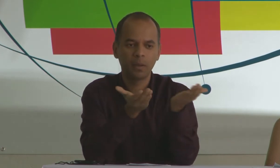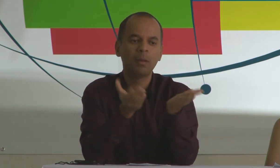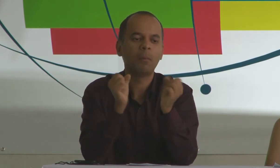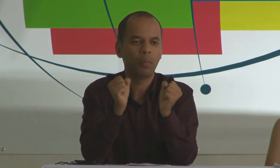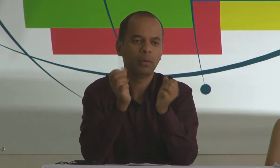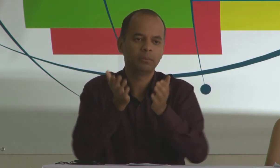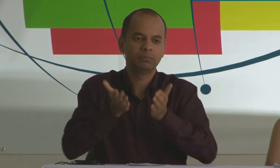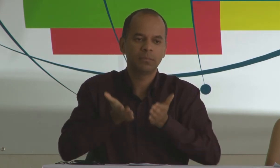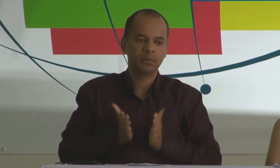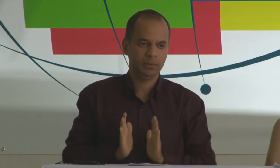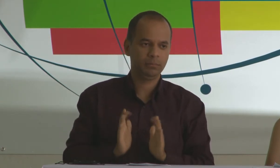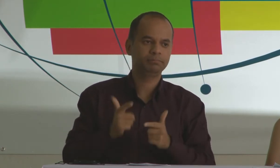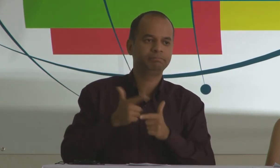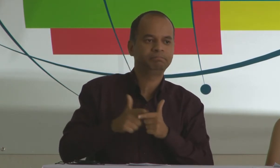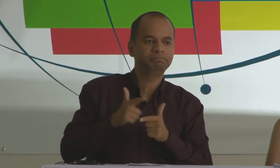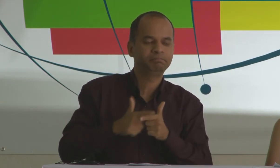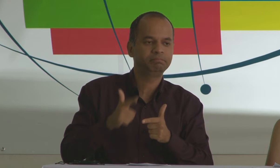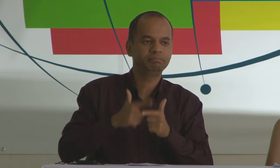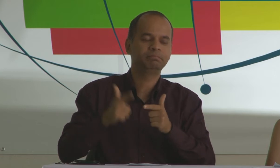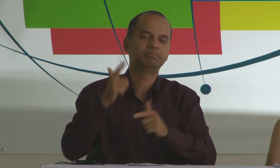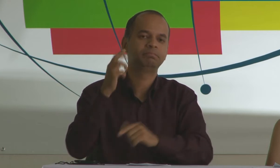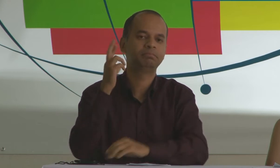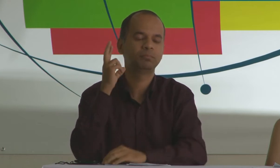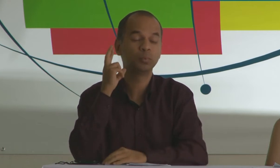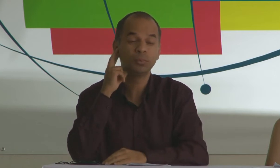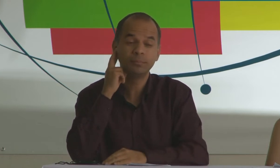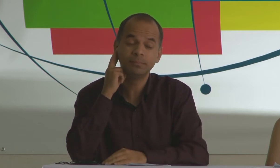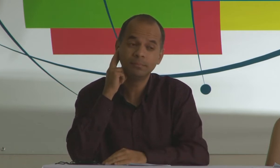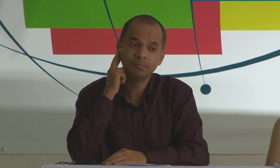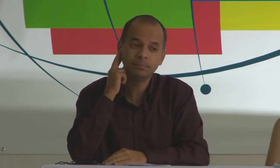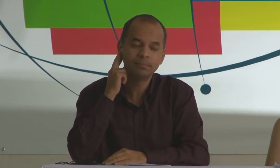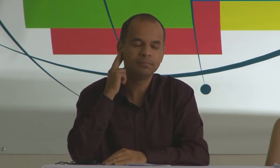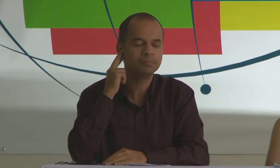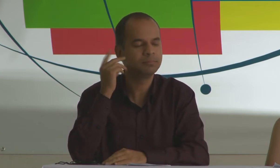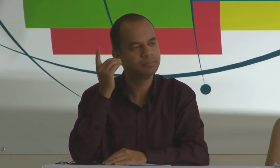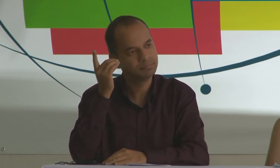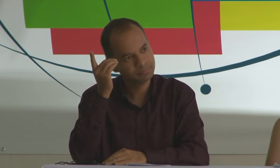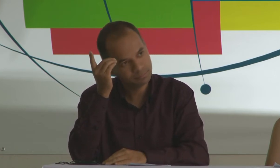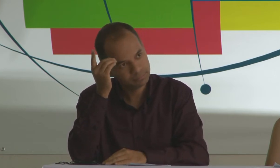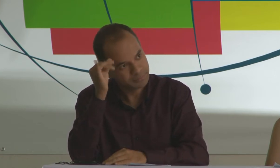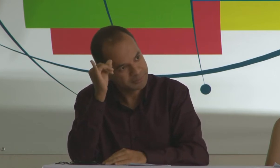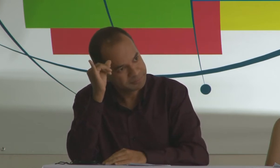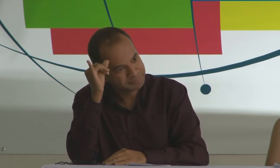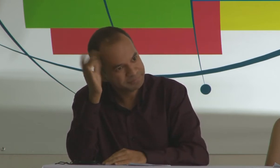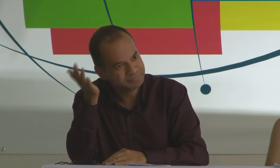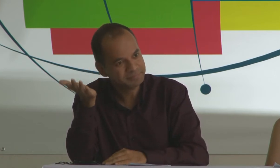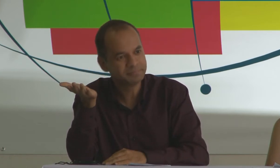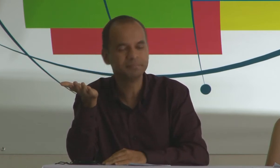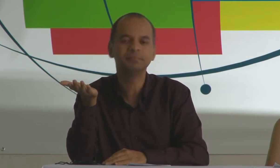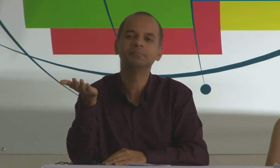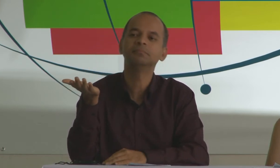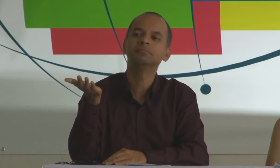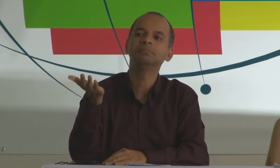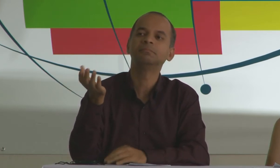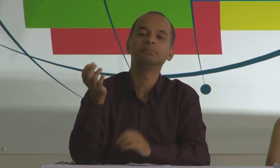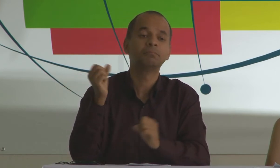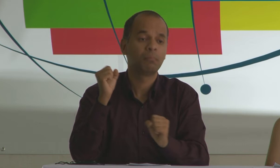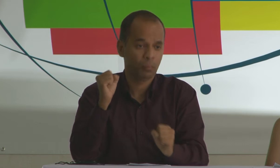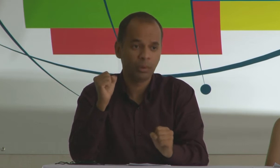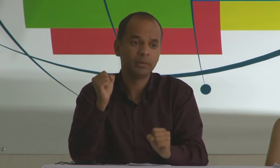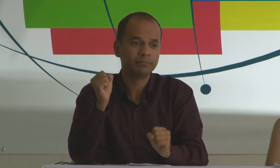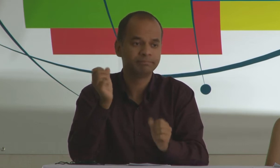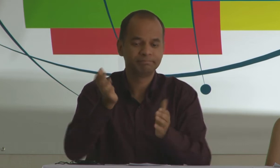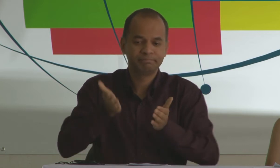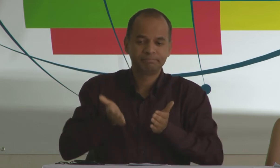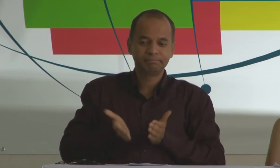foi identificar que depois que eu nasci, e chegou essa questão da surdez, era um fator em relação à rubéola que ela